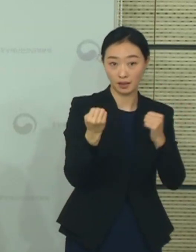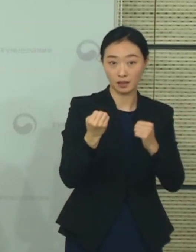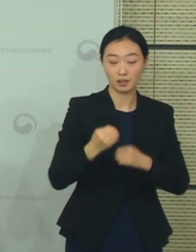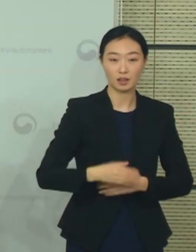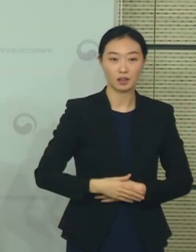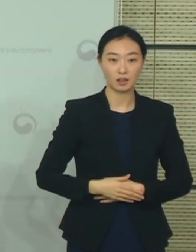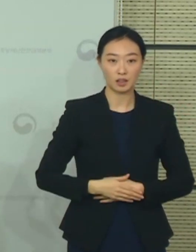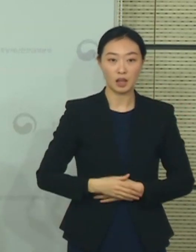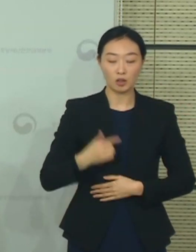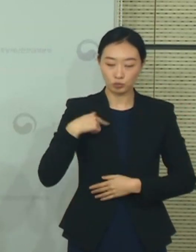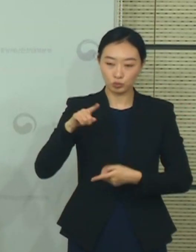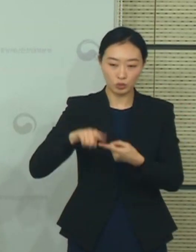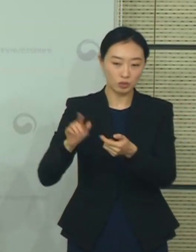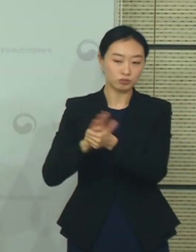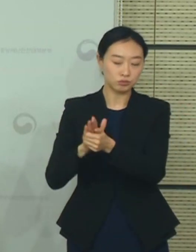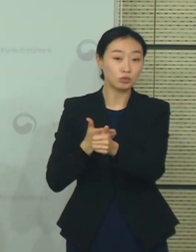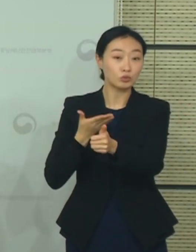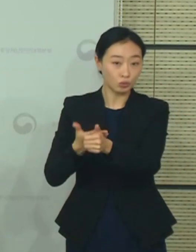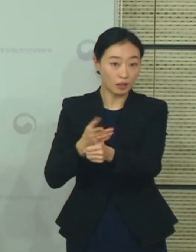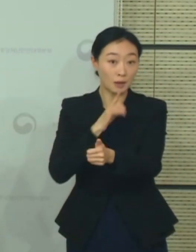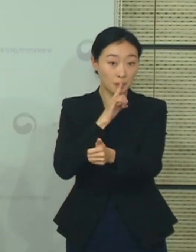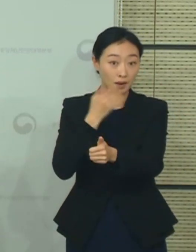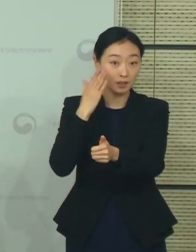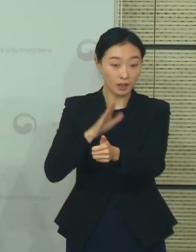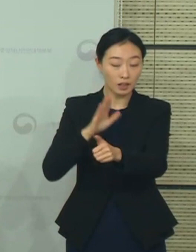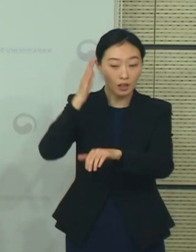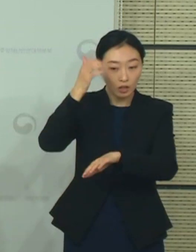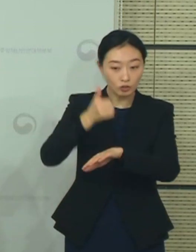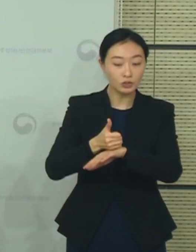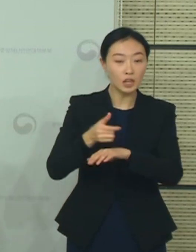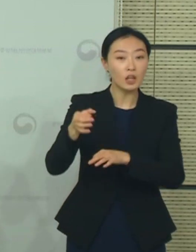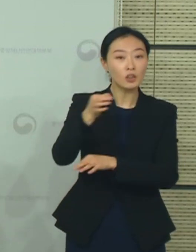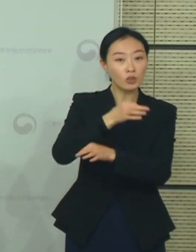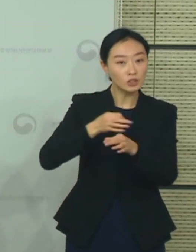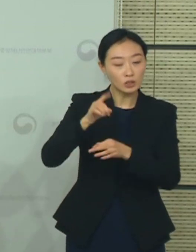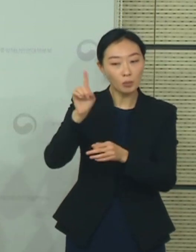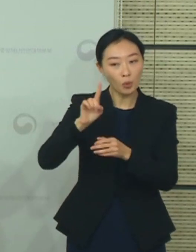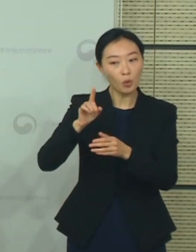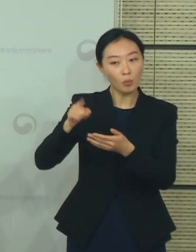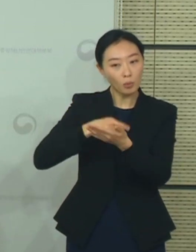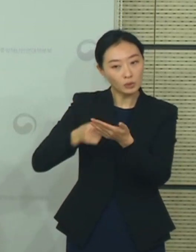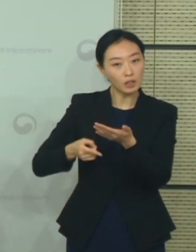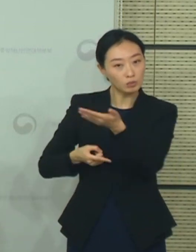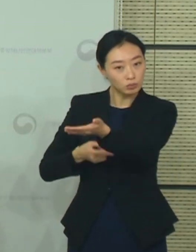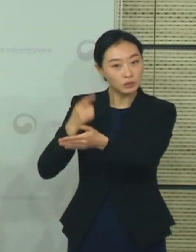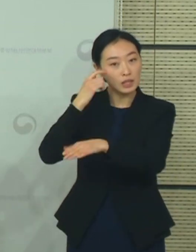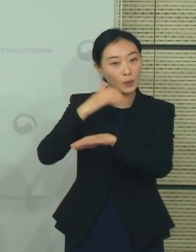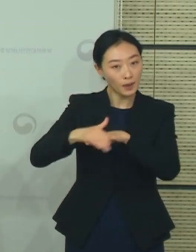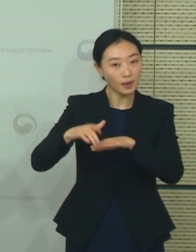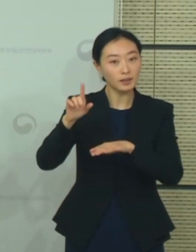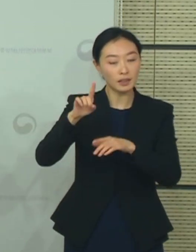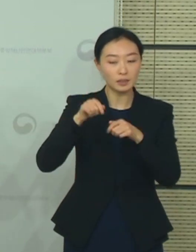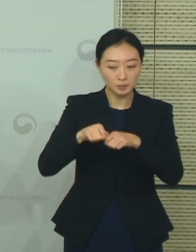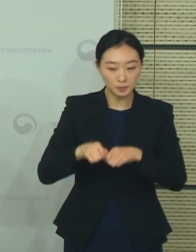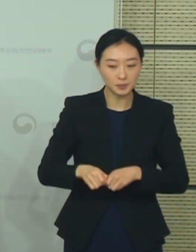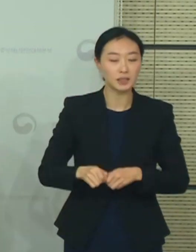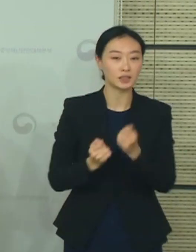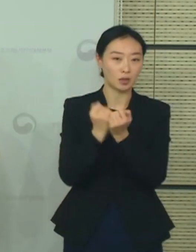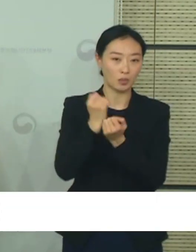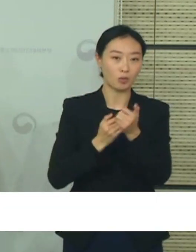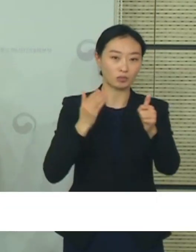예우를 말씀하셨는데 이게 추후에 이들에 대한 경제적인 보상이나 이런 방침이 있는지 정부는 어떤 계획인지 설명 좀 부탁드립니다.